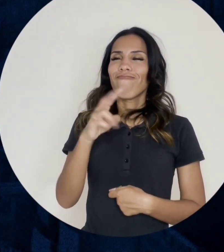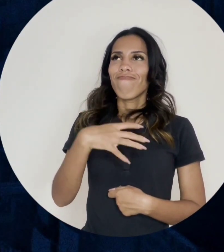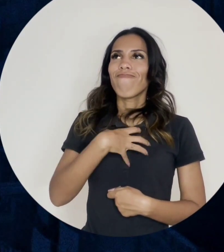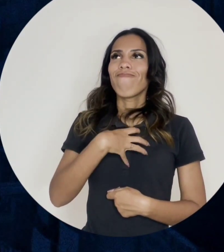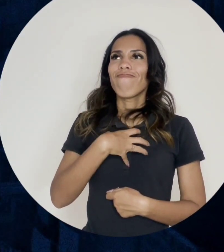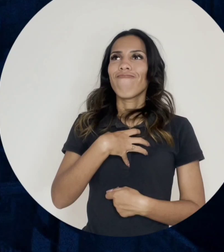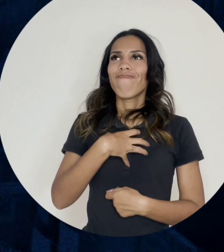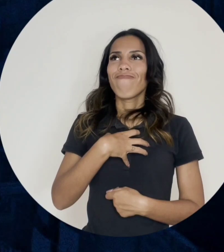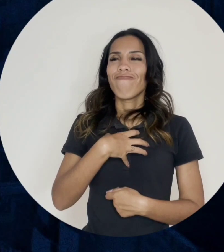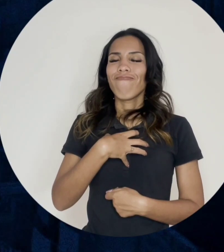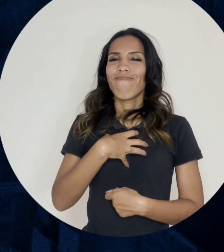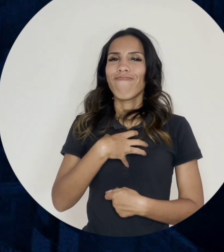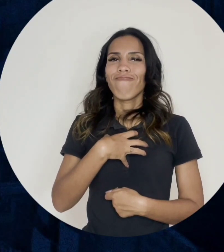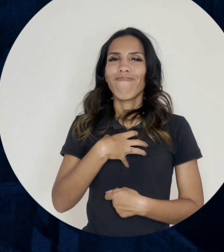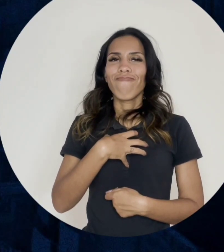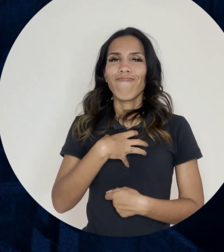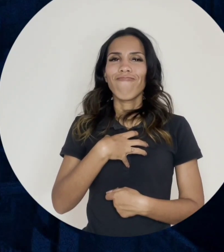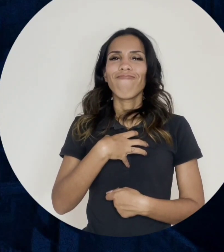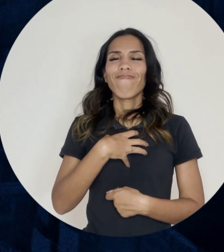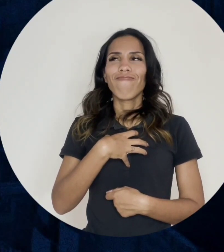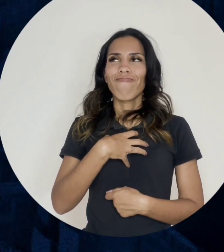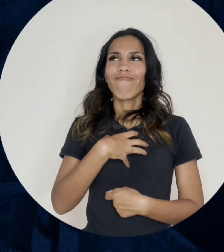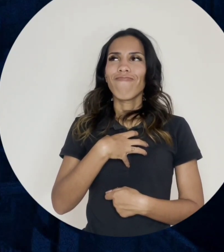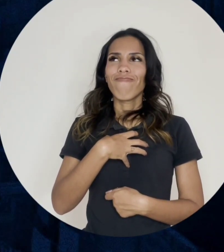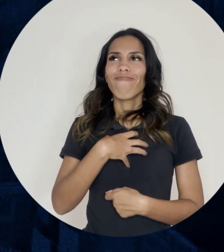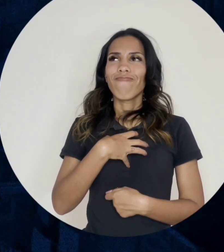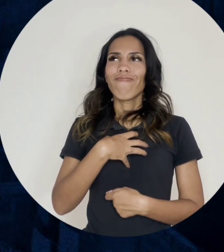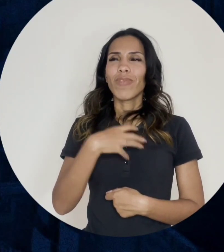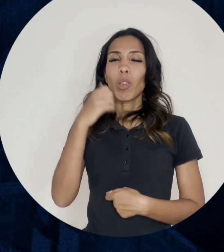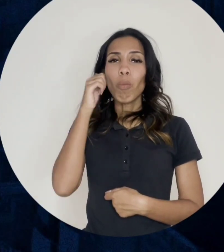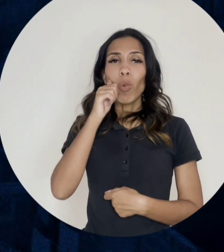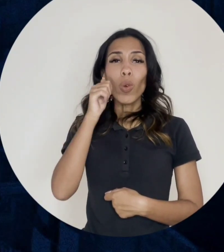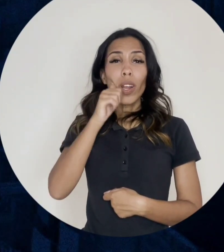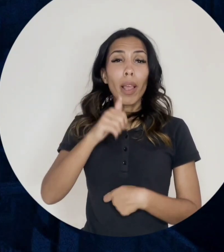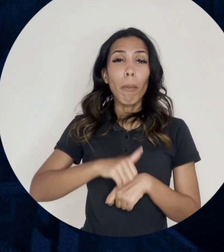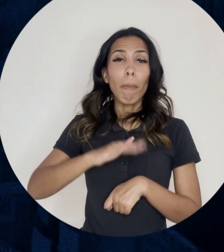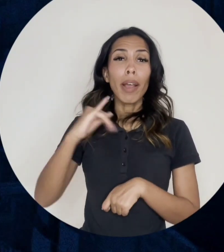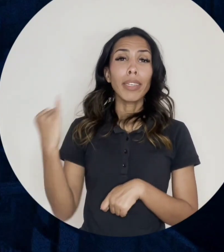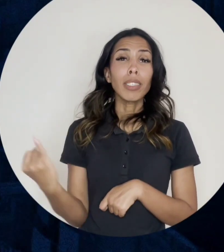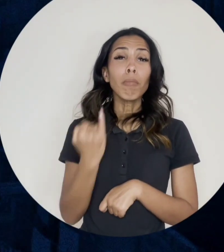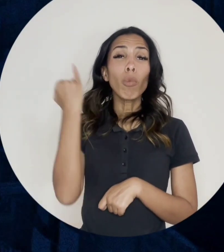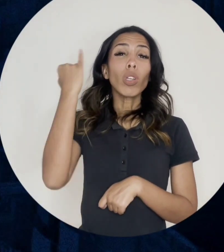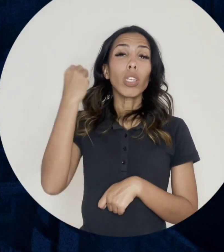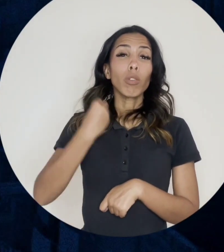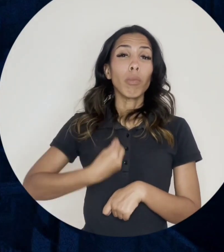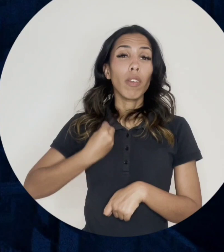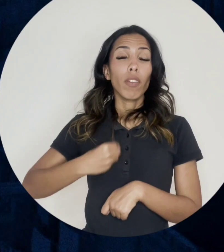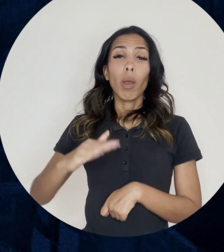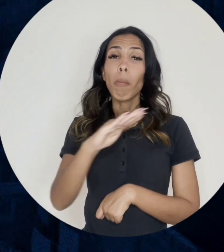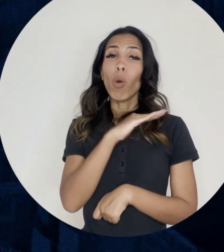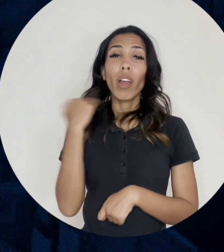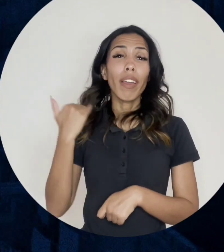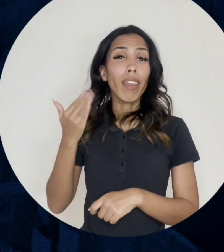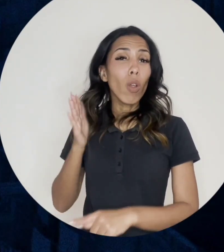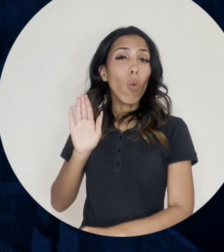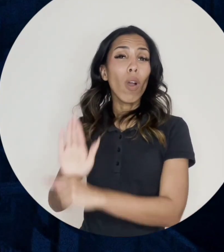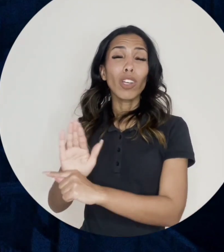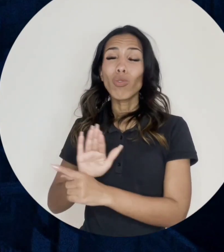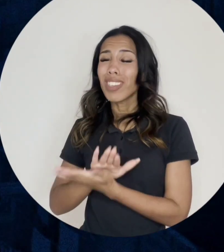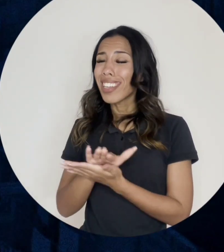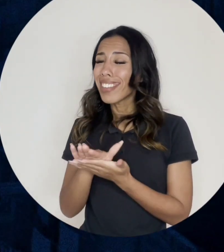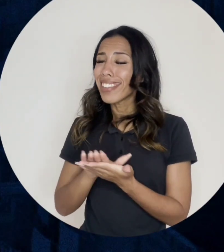Eu assisti alguém, a mulher mais importante da minha vida, morrer, sem eu poder fazer nada. E